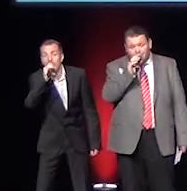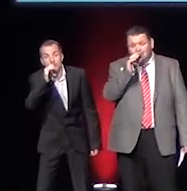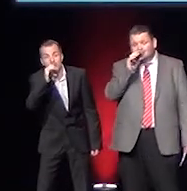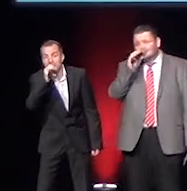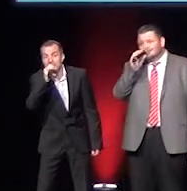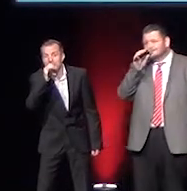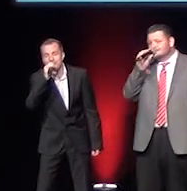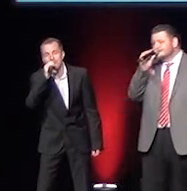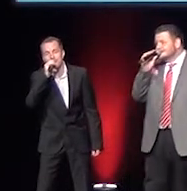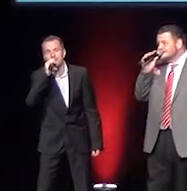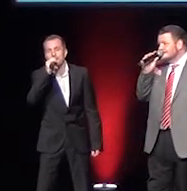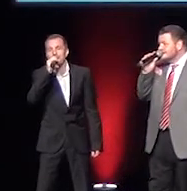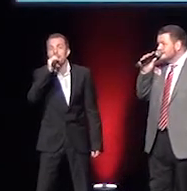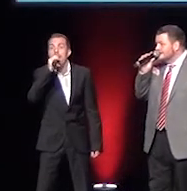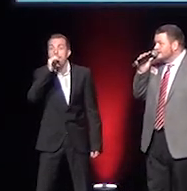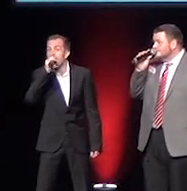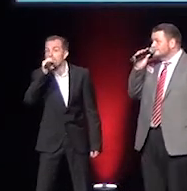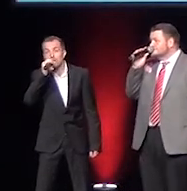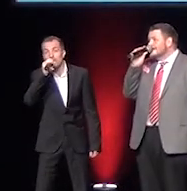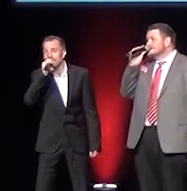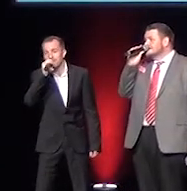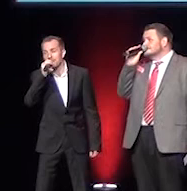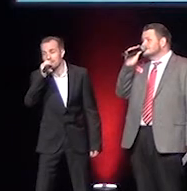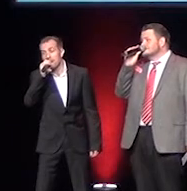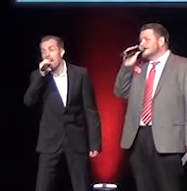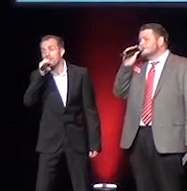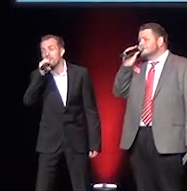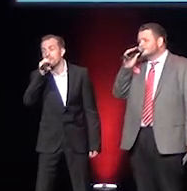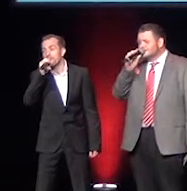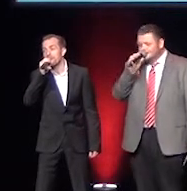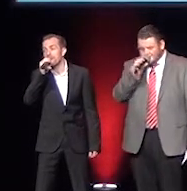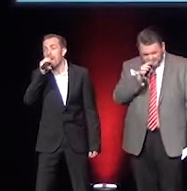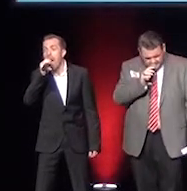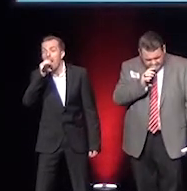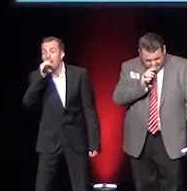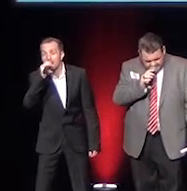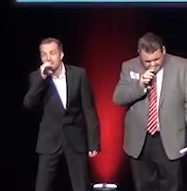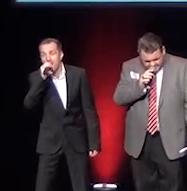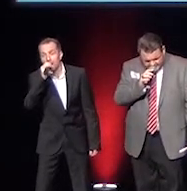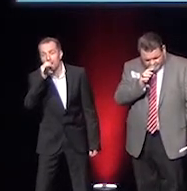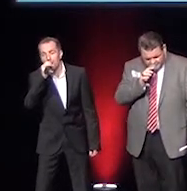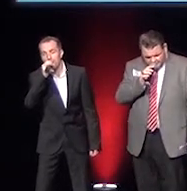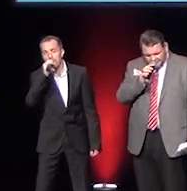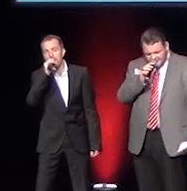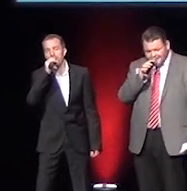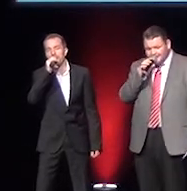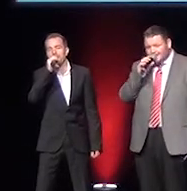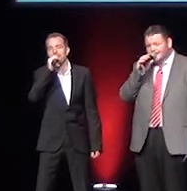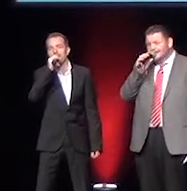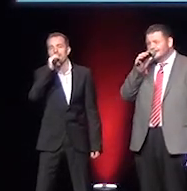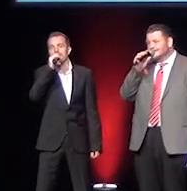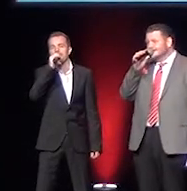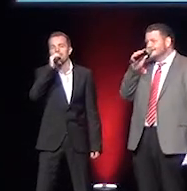die Frau Lütscher sitze, beim Schätzle zusammen, ist das vorbei.